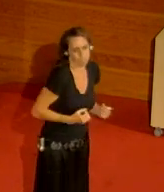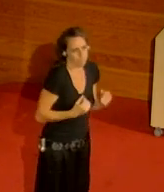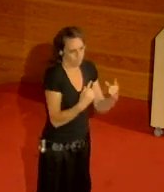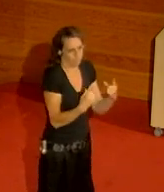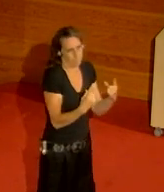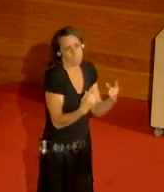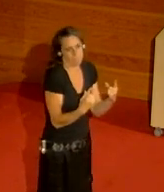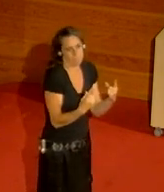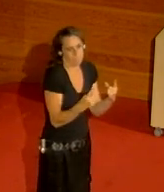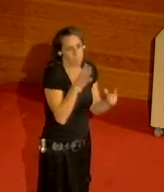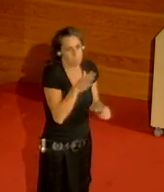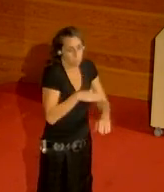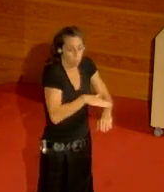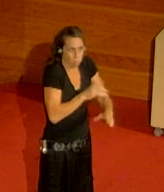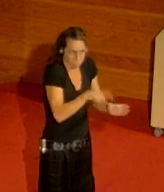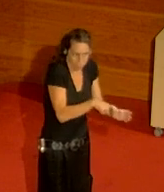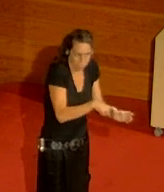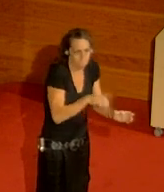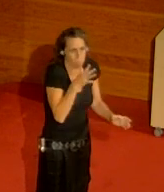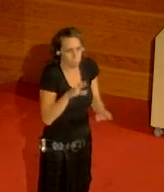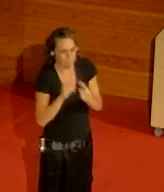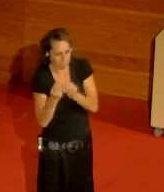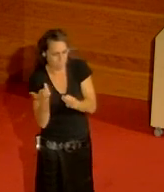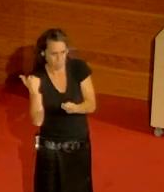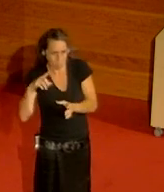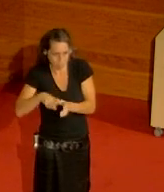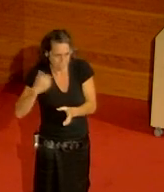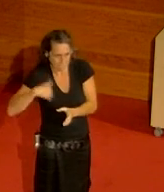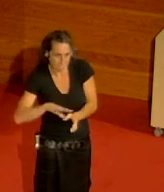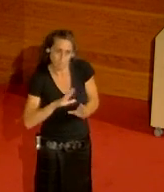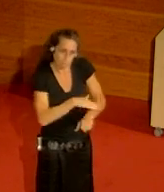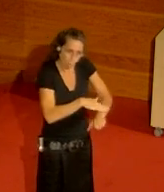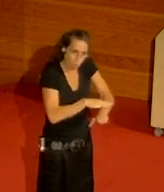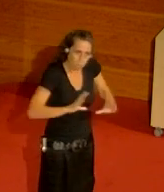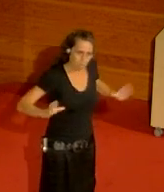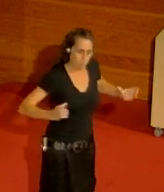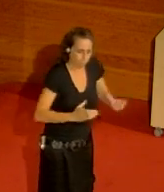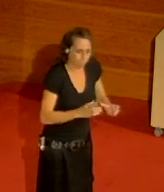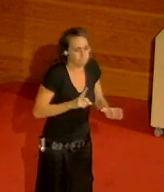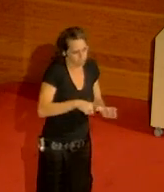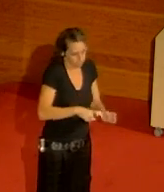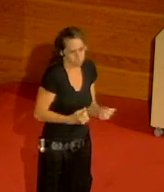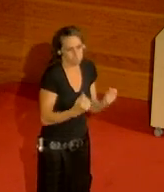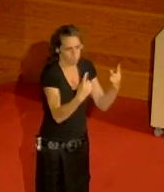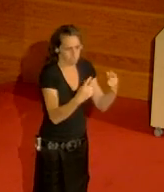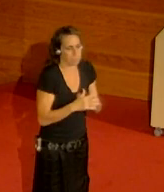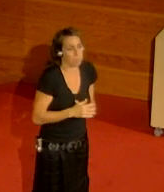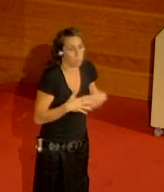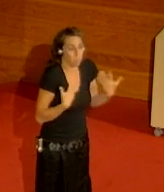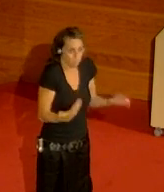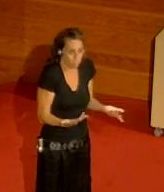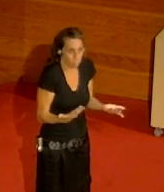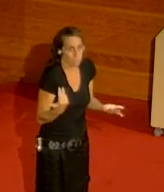Pero dentro del gobierno y esto es lo que la consolidación de este viraje que les decía desde el principio que progresivamente